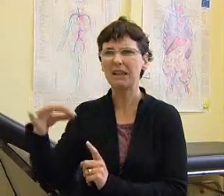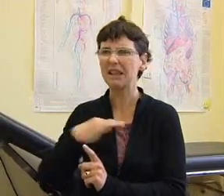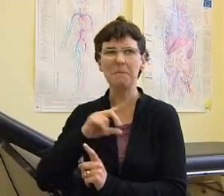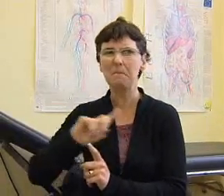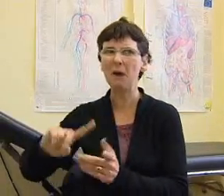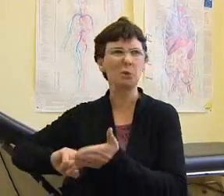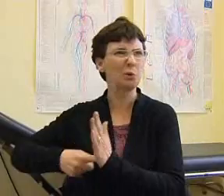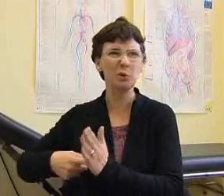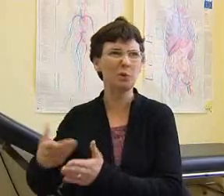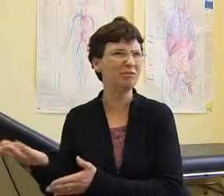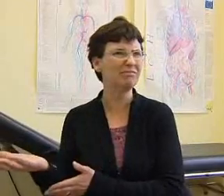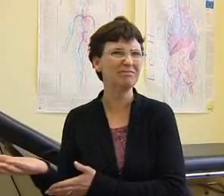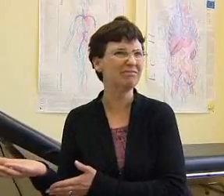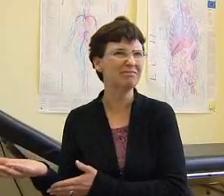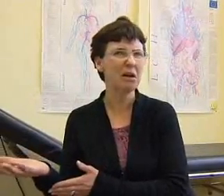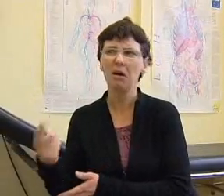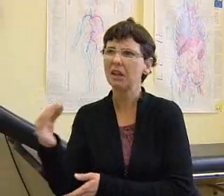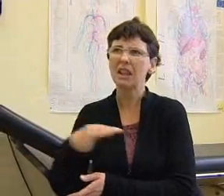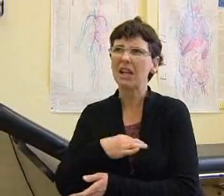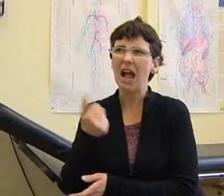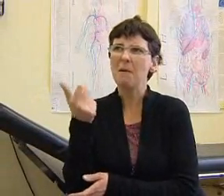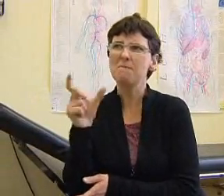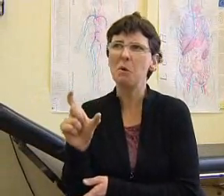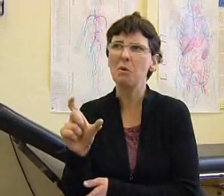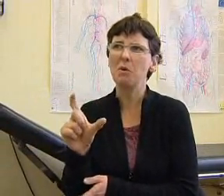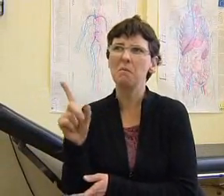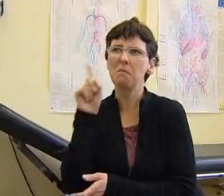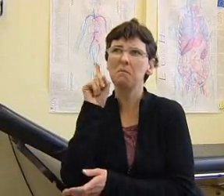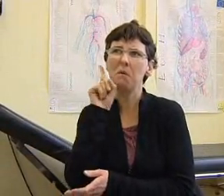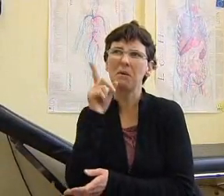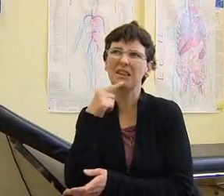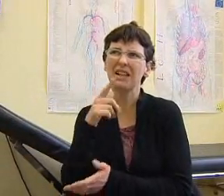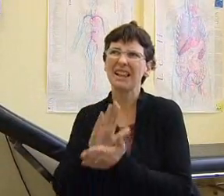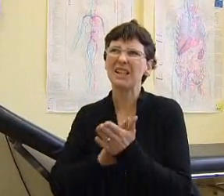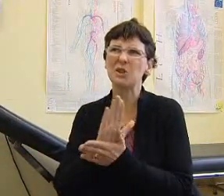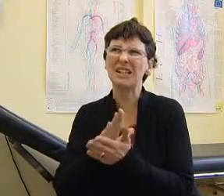moi et elle ne me disait pas tout, en fait.